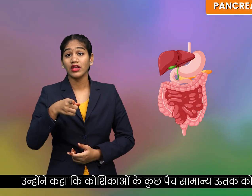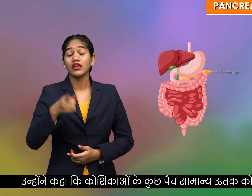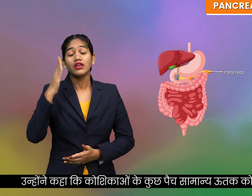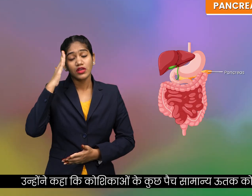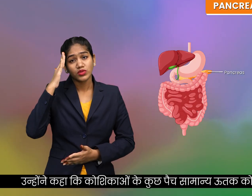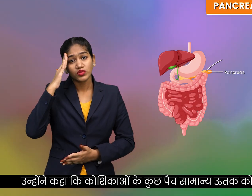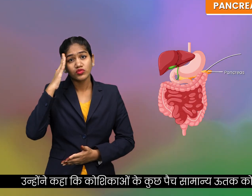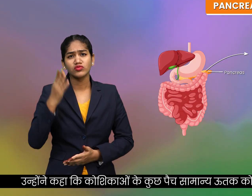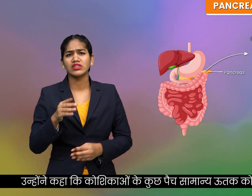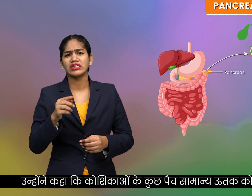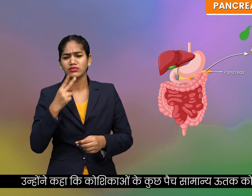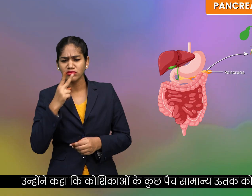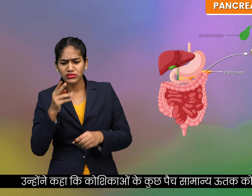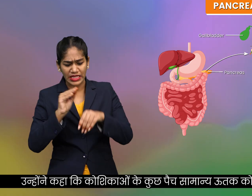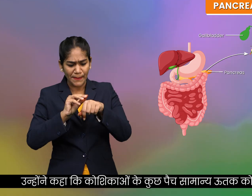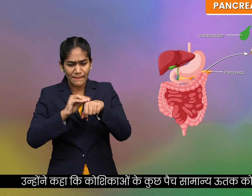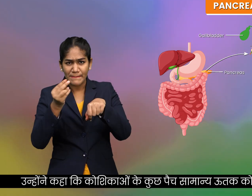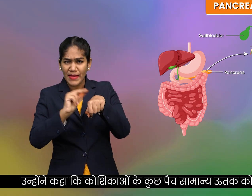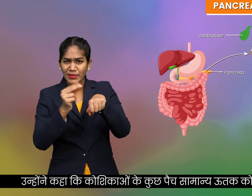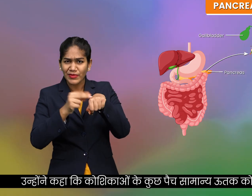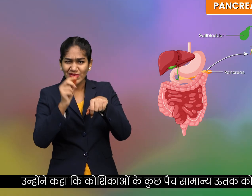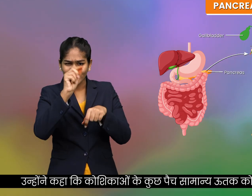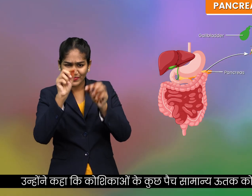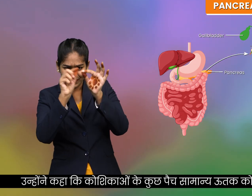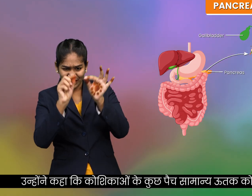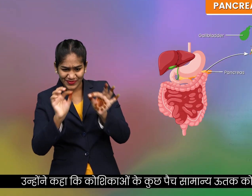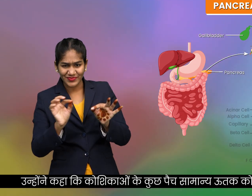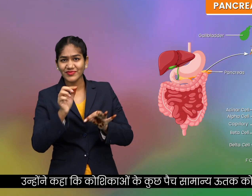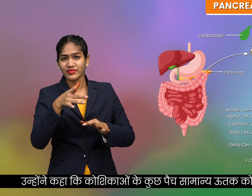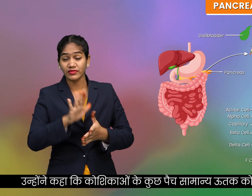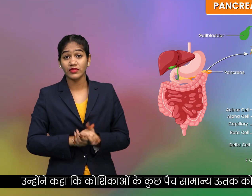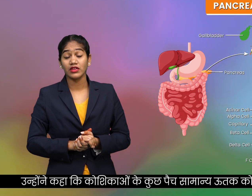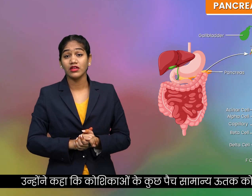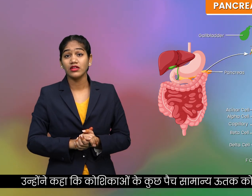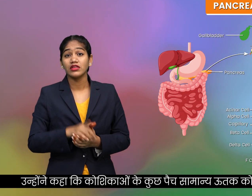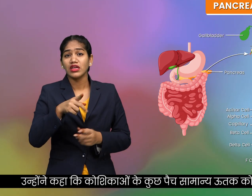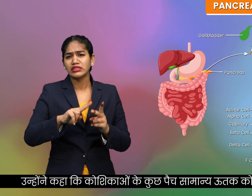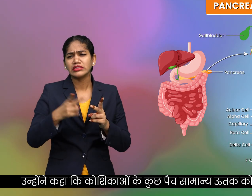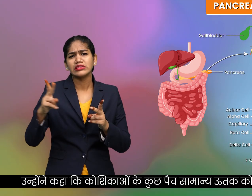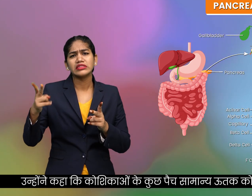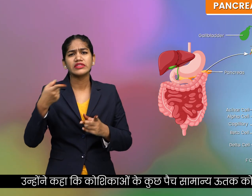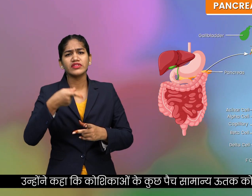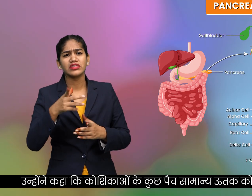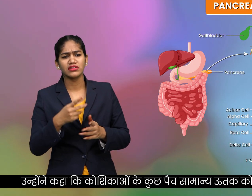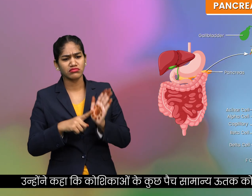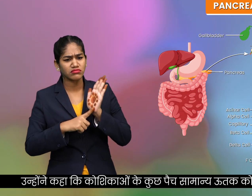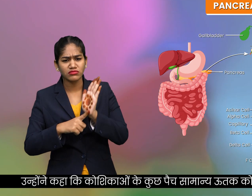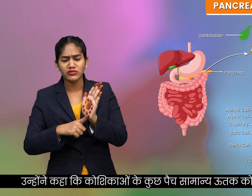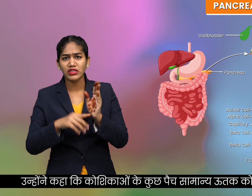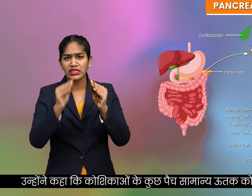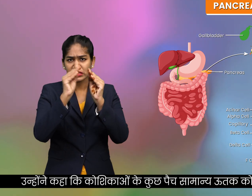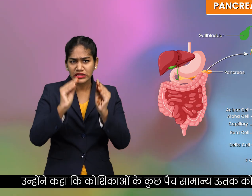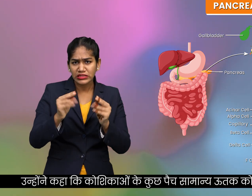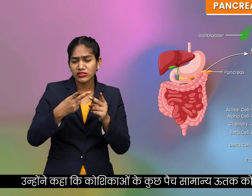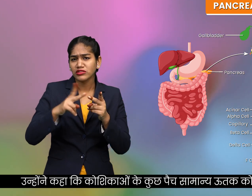उन्होंने कहा कि कोशिकाओं के कुछ पैच सामान्य ऊतक कोशिकाओं